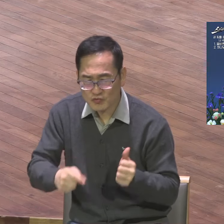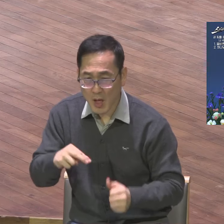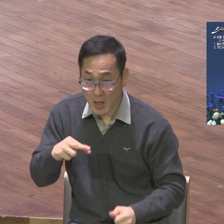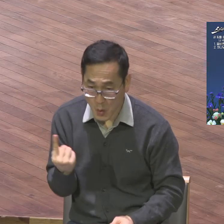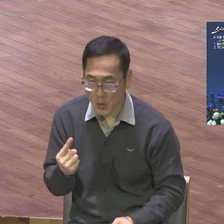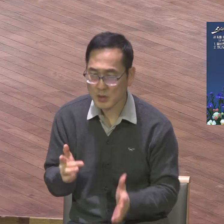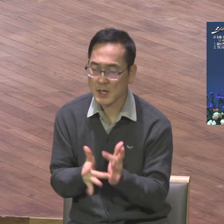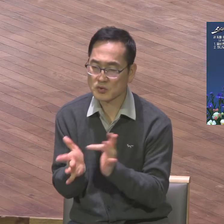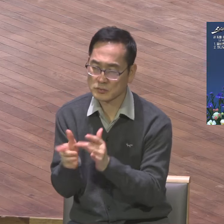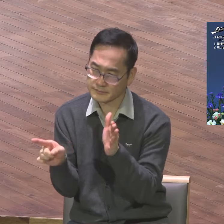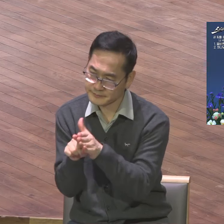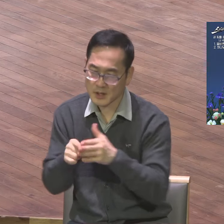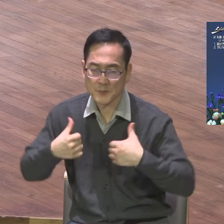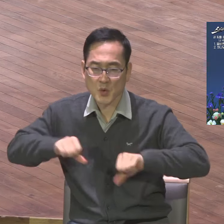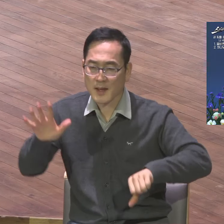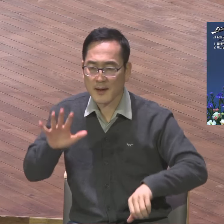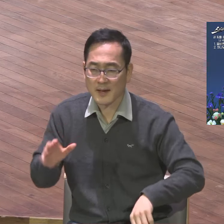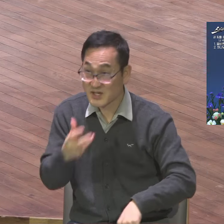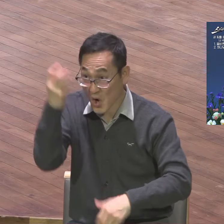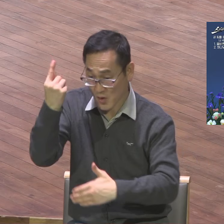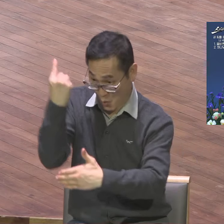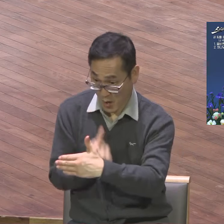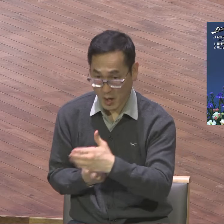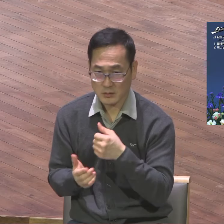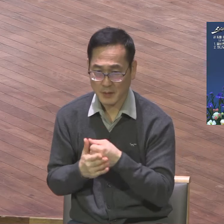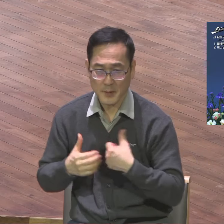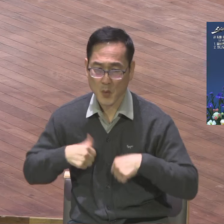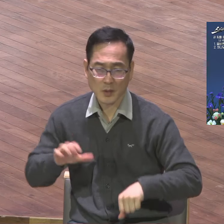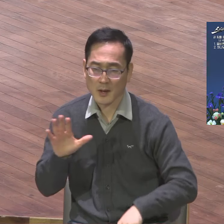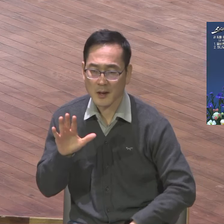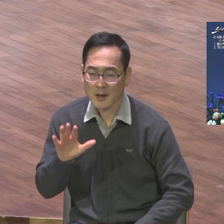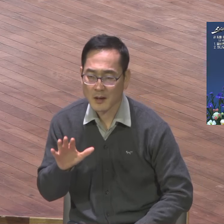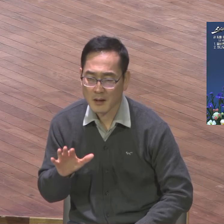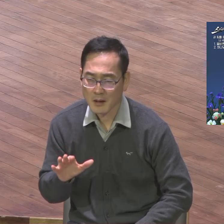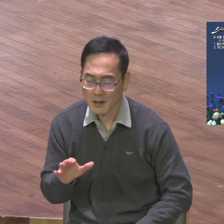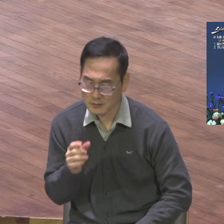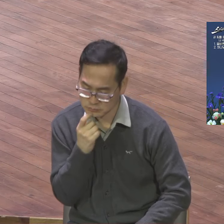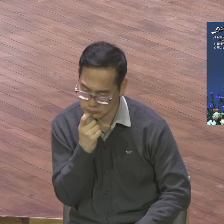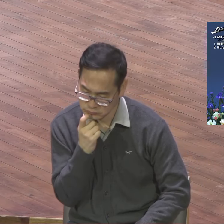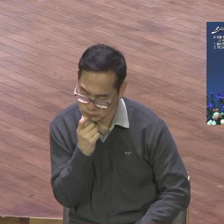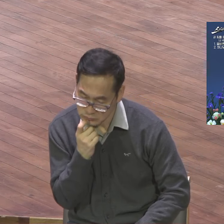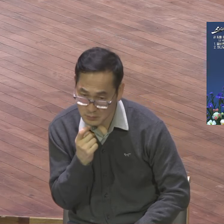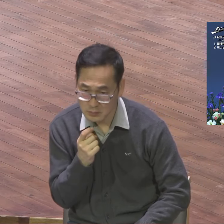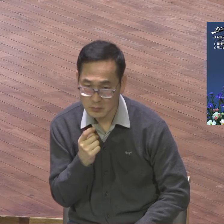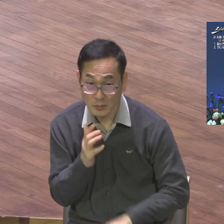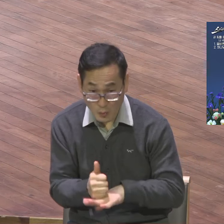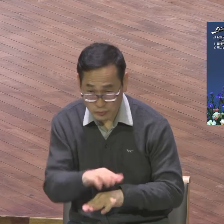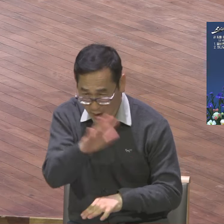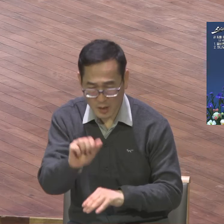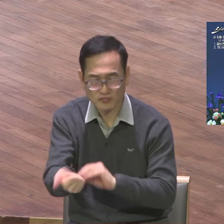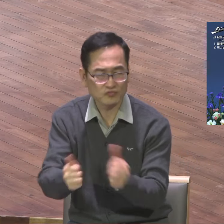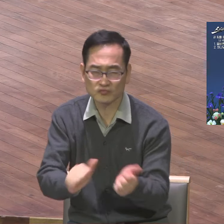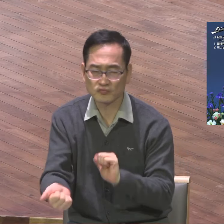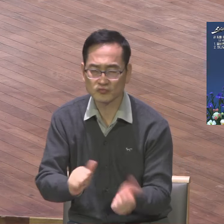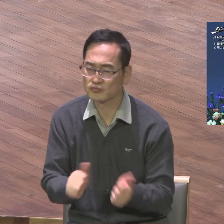예수를 믿으니 성령이 안에 계시니 부인할 수가 없으니 다 죽어갔어요.